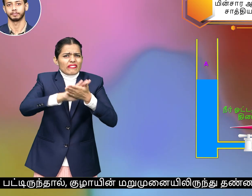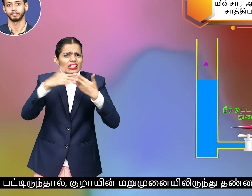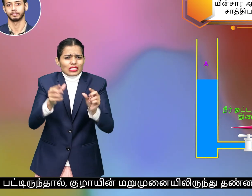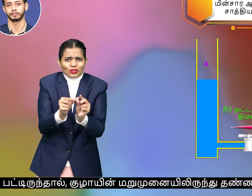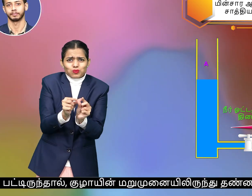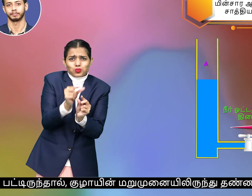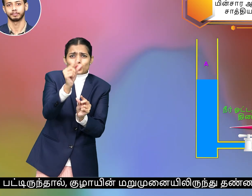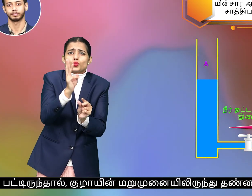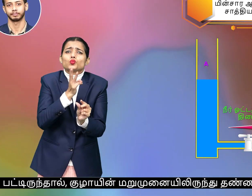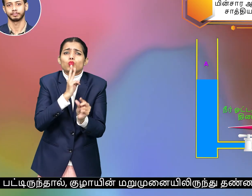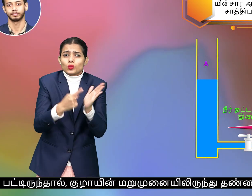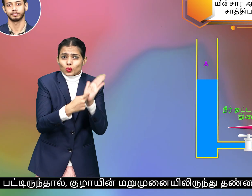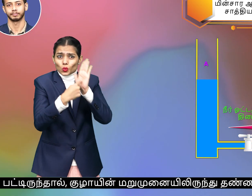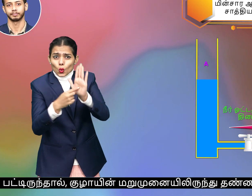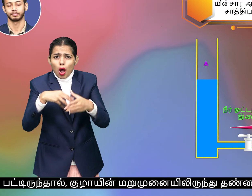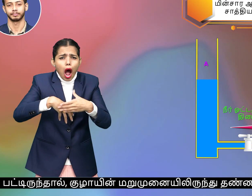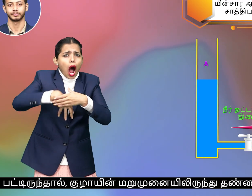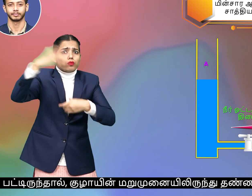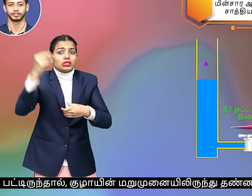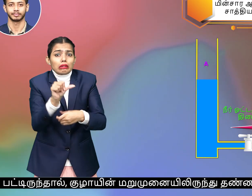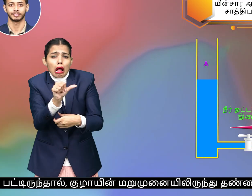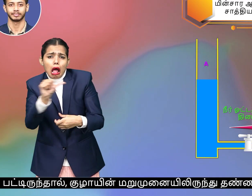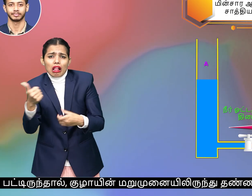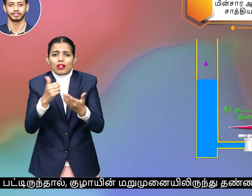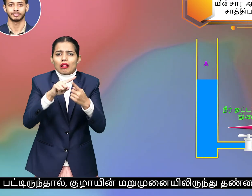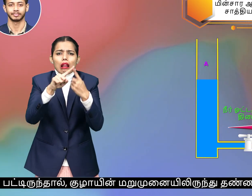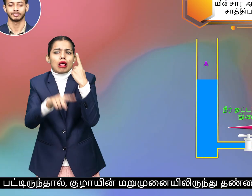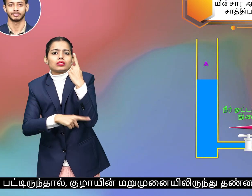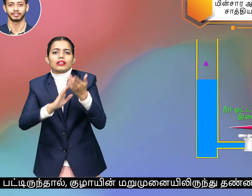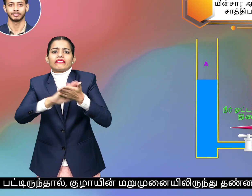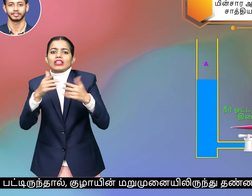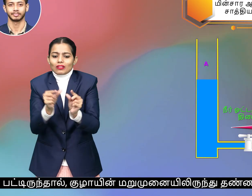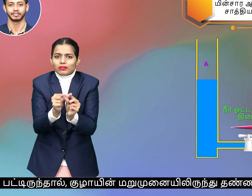குழாயின் மறுமுனையிலிருந்து தண்ணீர் வெளியேறுகிறது.